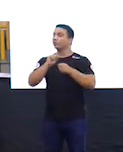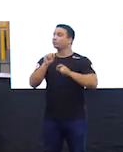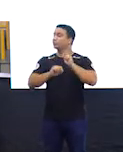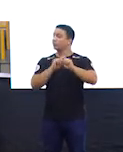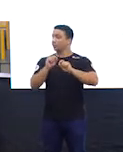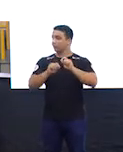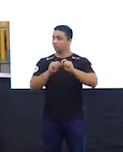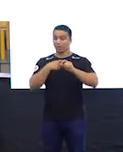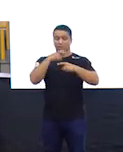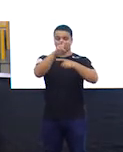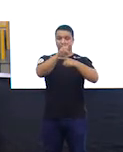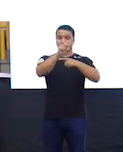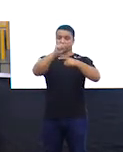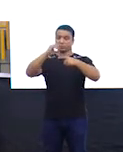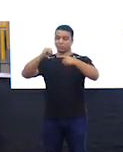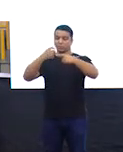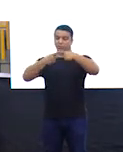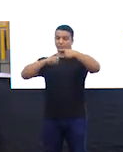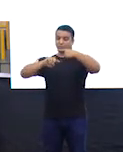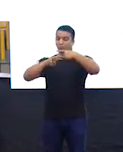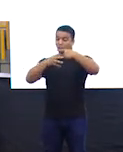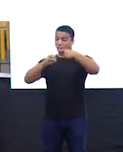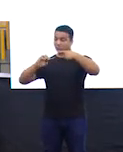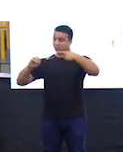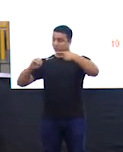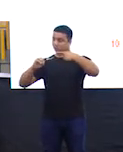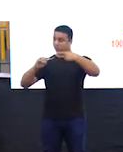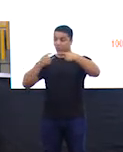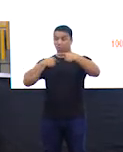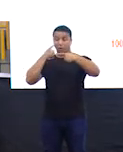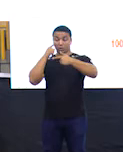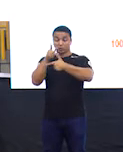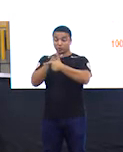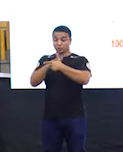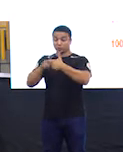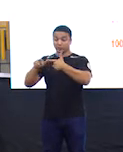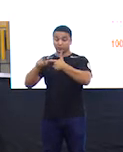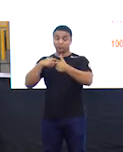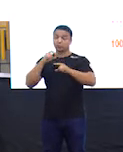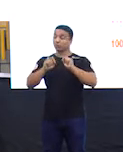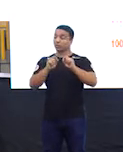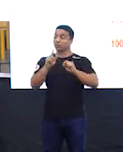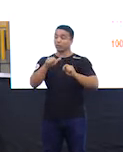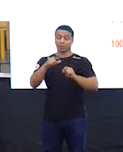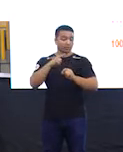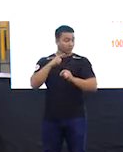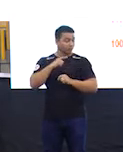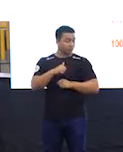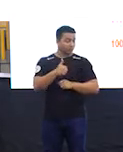fazer? 580 sobre 400. Quando eu divido, vai me dar